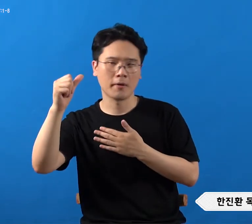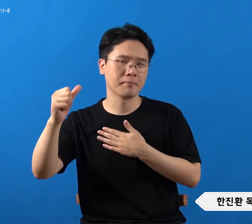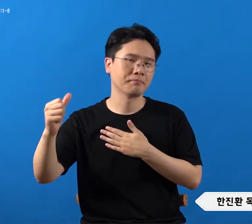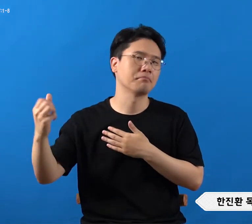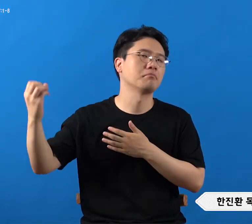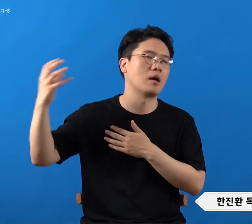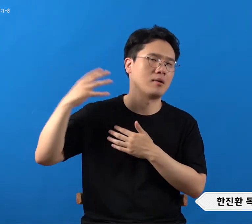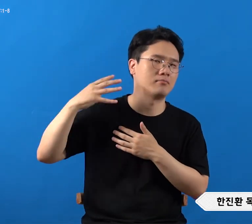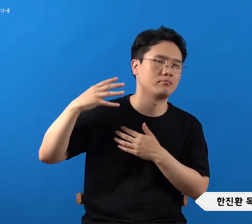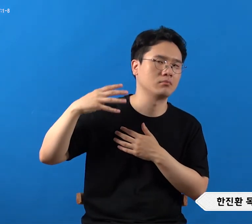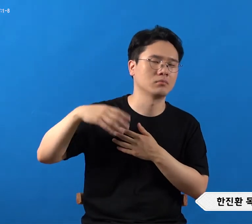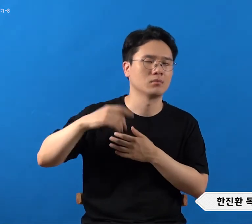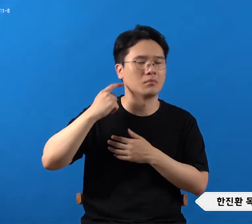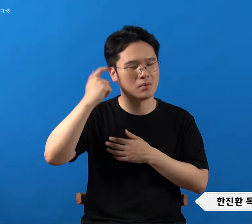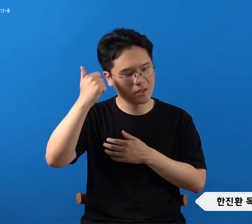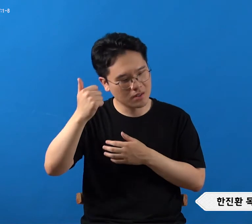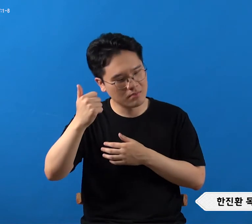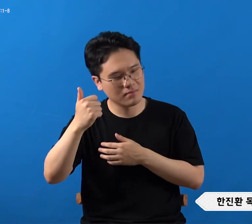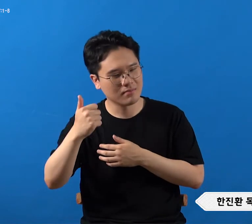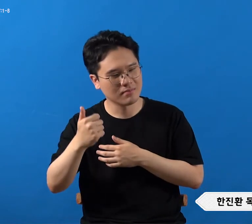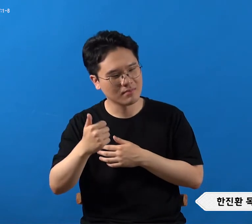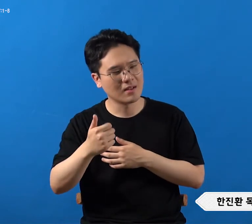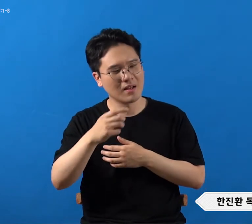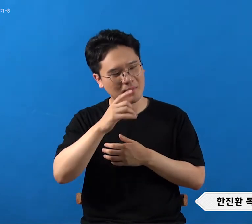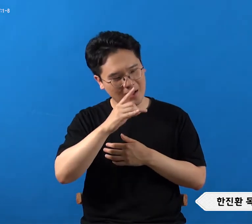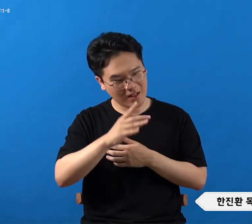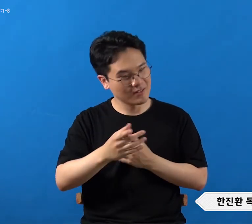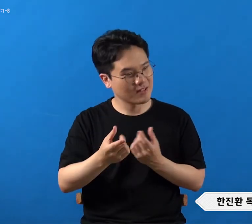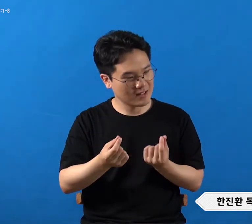대고, 목사님 아무래도 안 되겠지요.